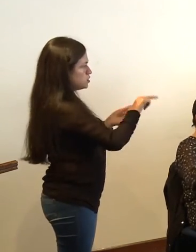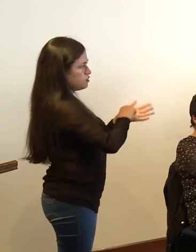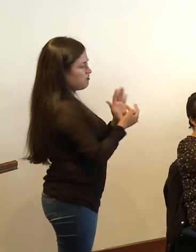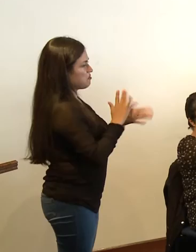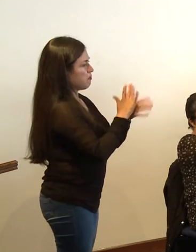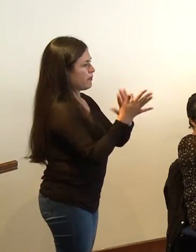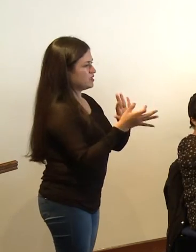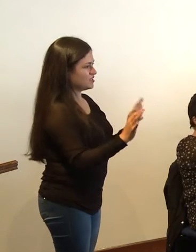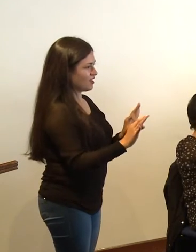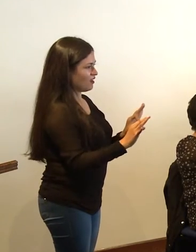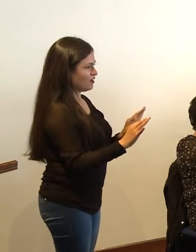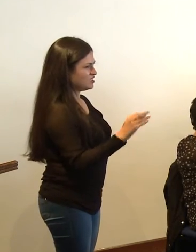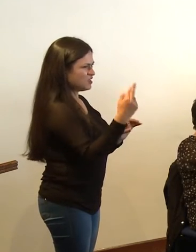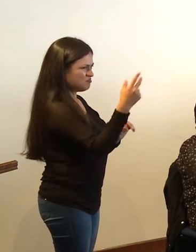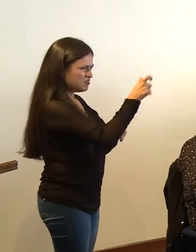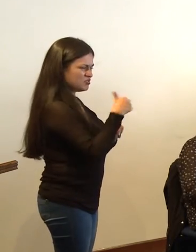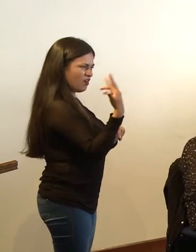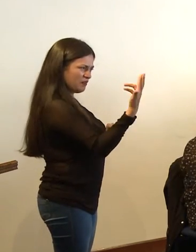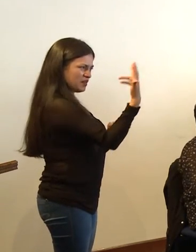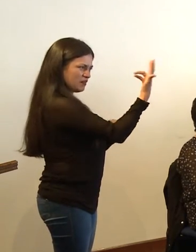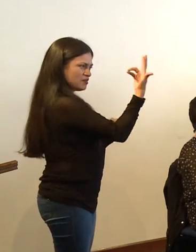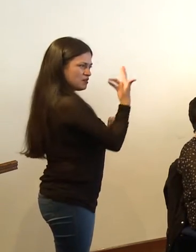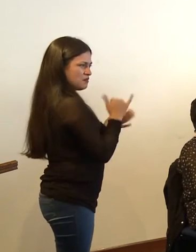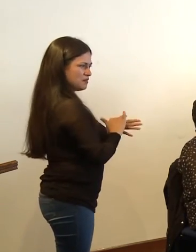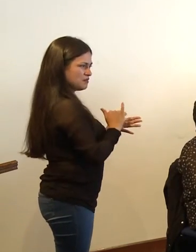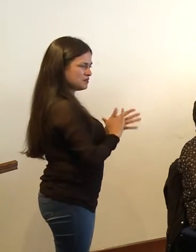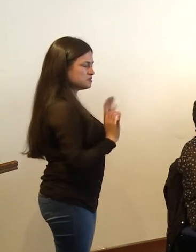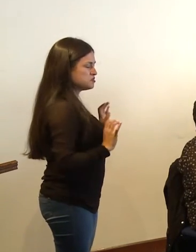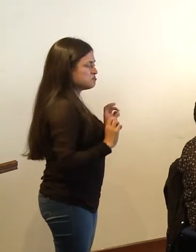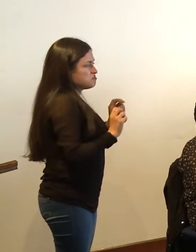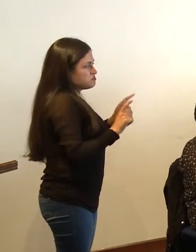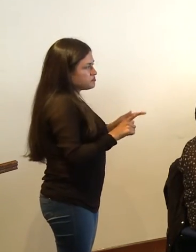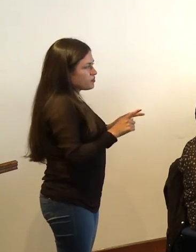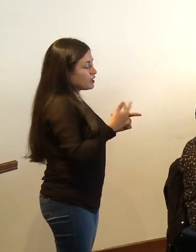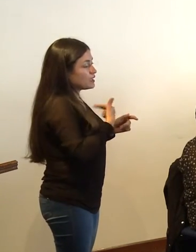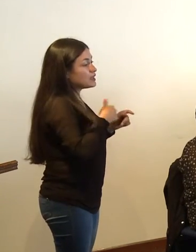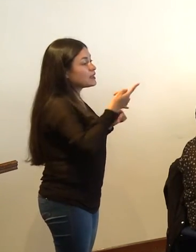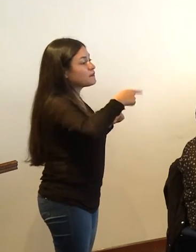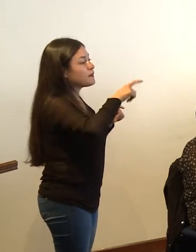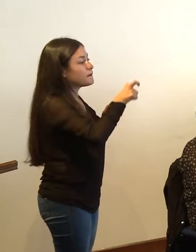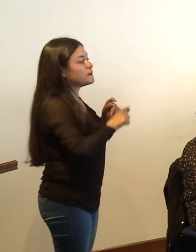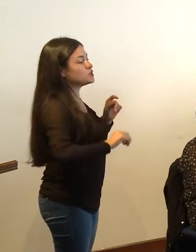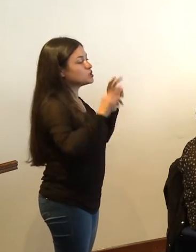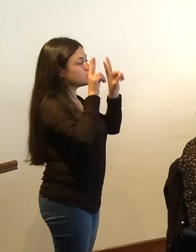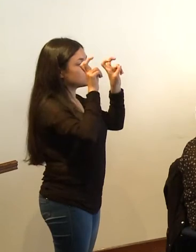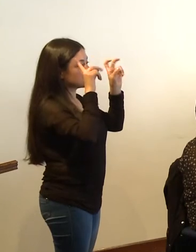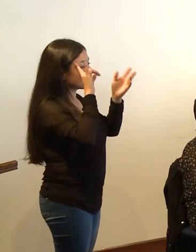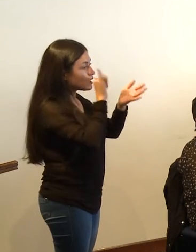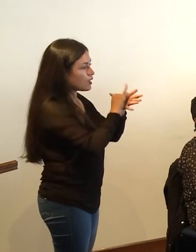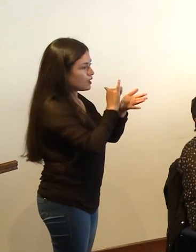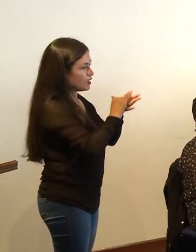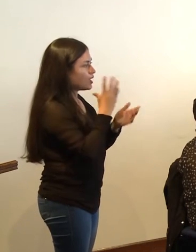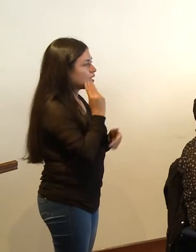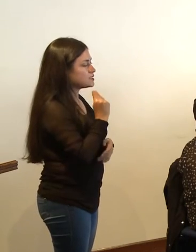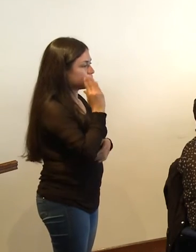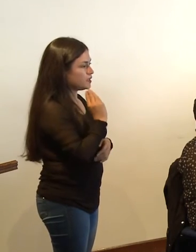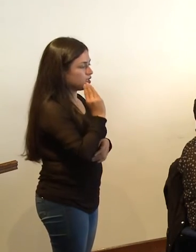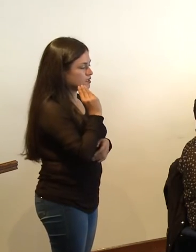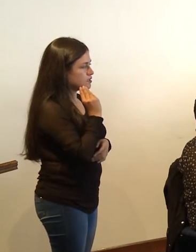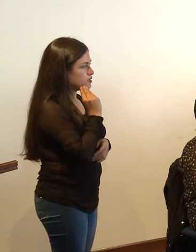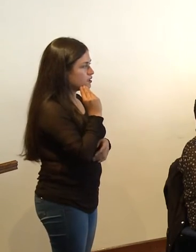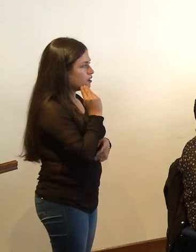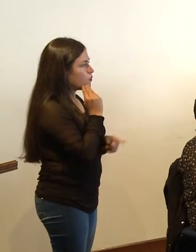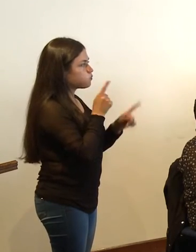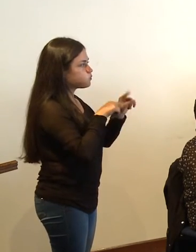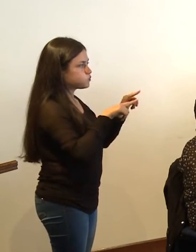documento entre dos partes combatientes en un conflicto, y suponer, apoyados en la experiencia vital y en